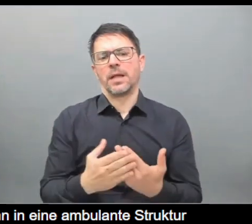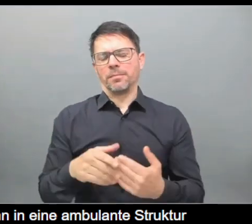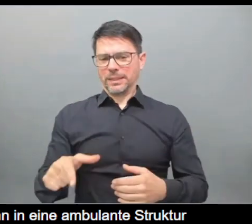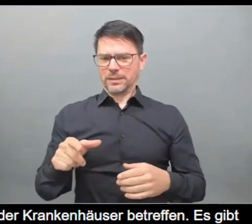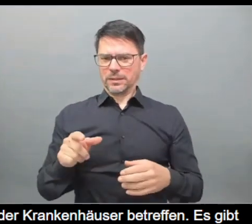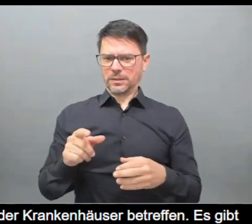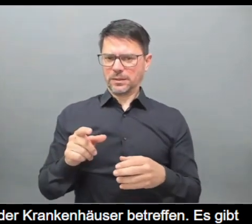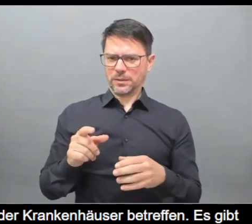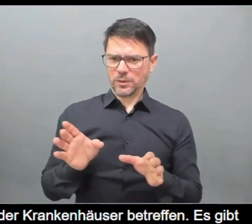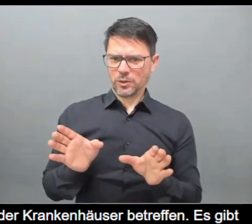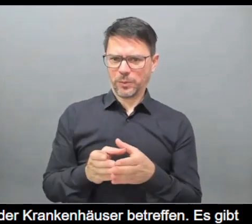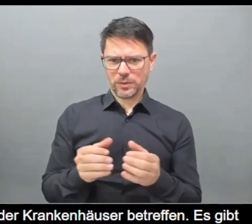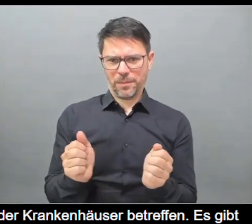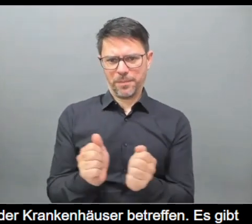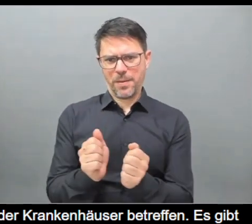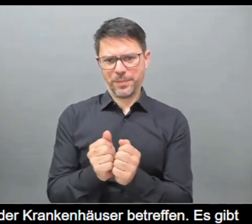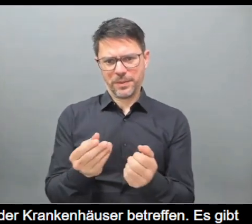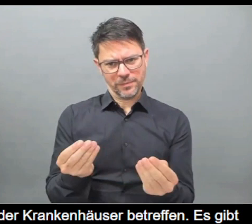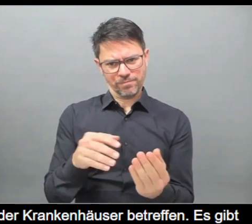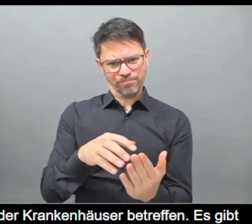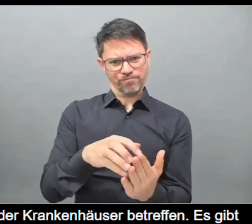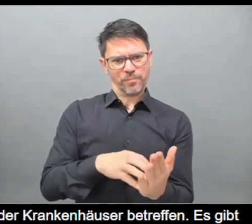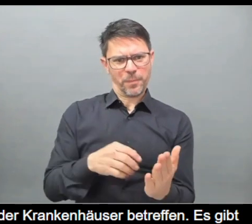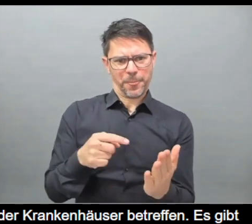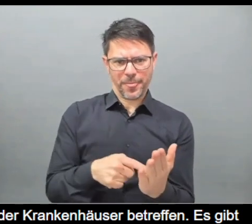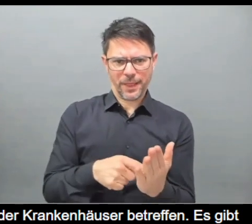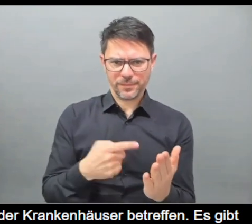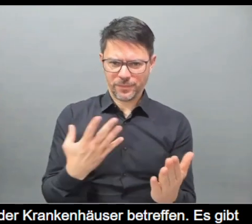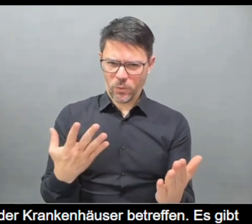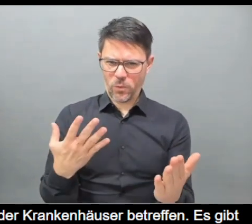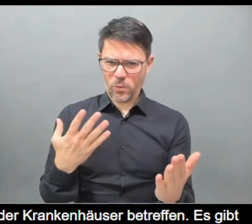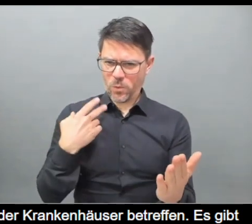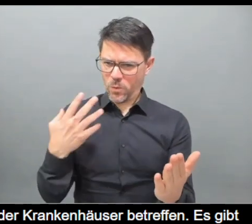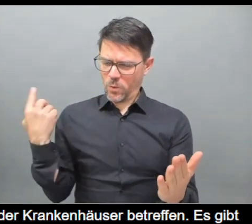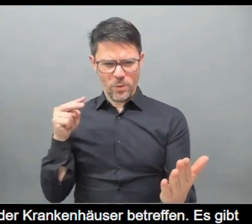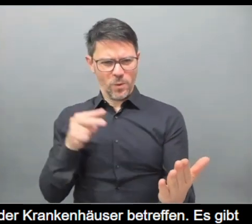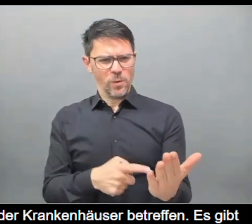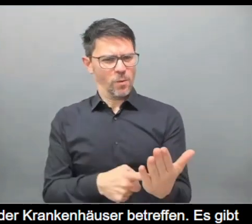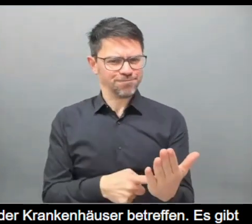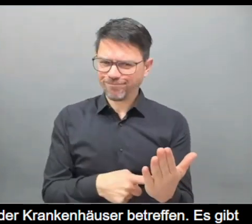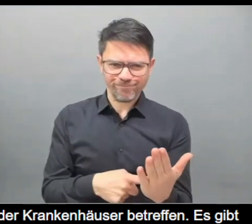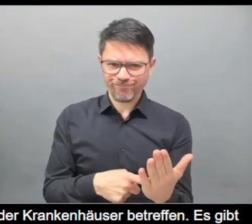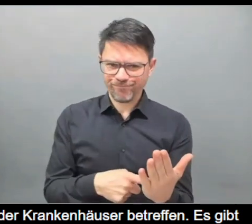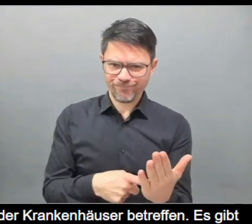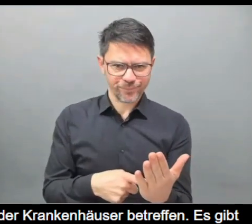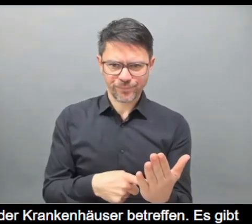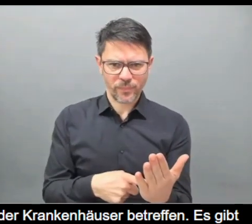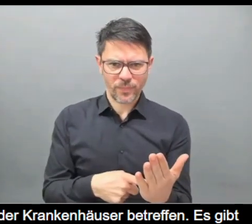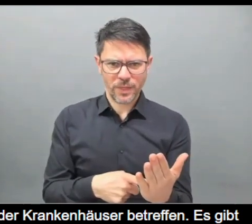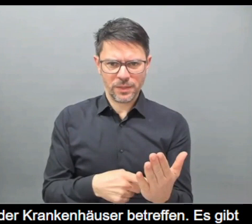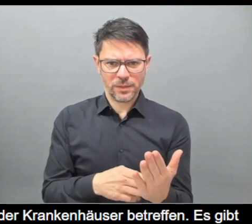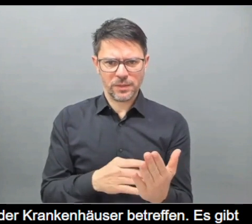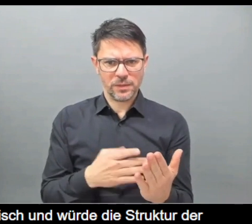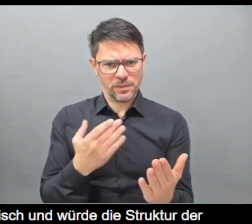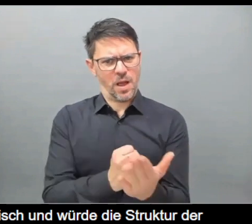Bayerischen Krankenhausgesellschaft. Wir müssen deutlich machen, dass das Papier allenfalls eine Ideensammlung ist. Da kann man